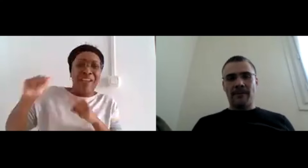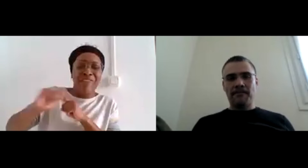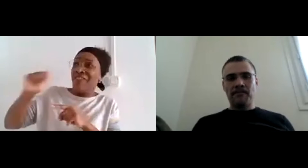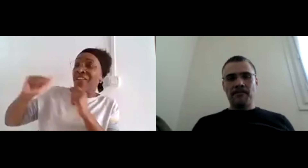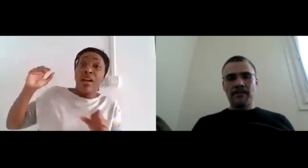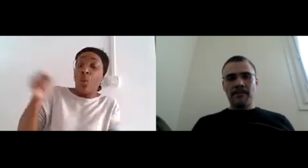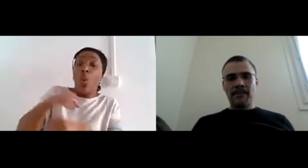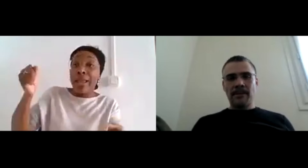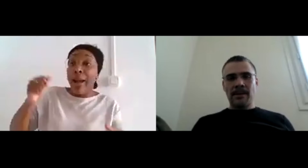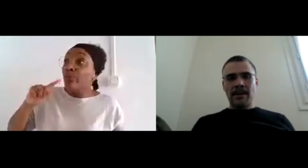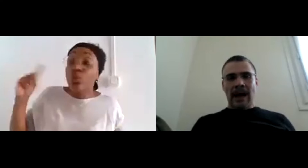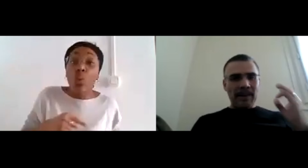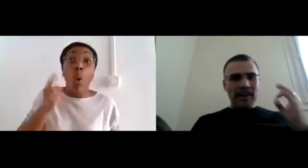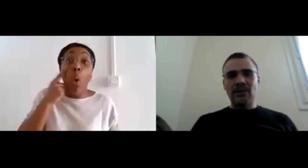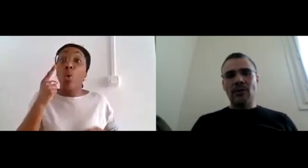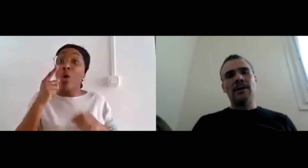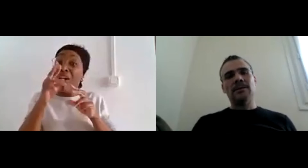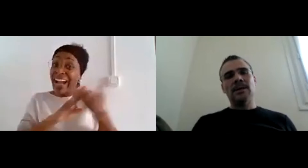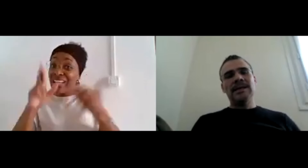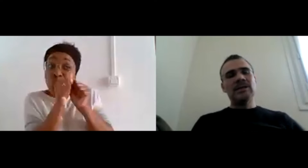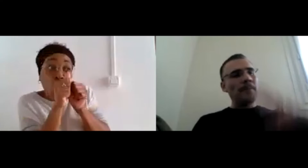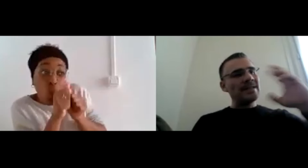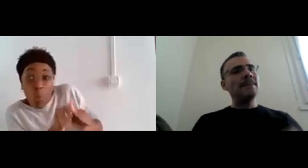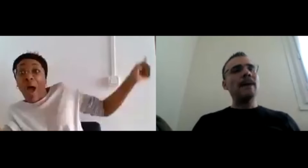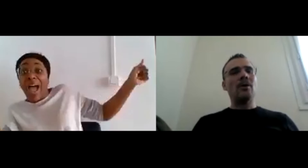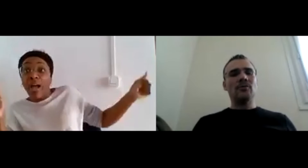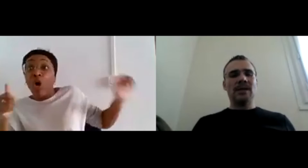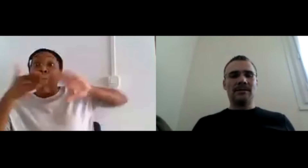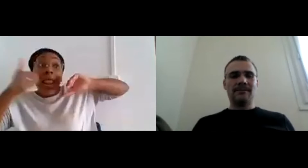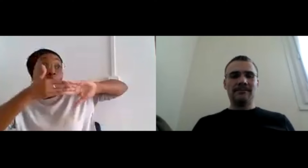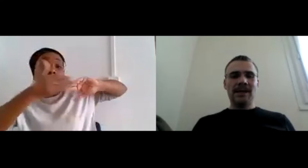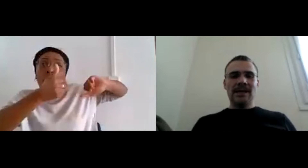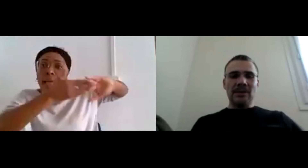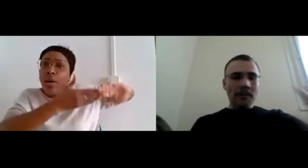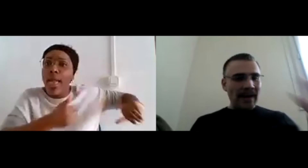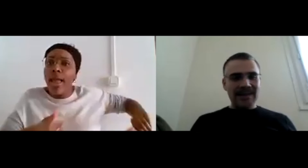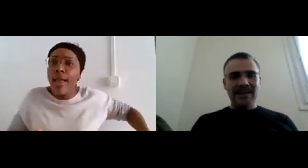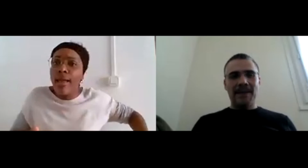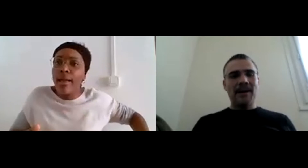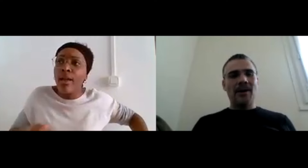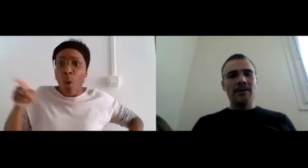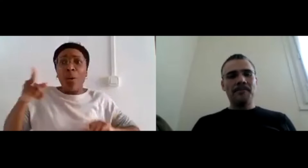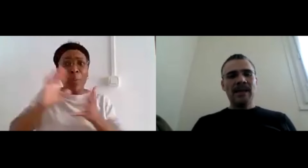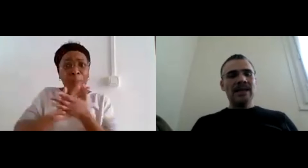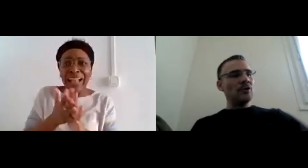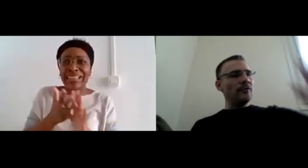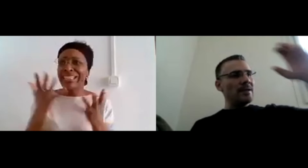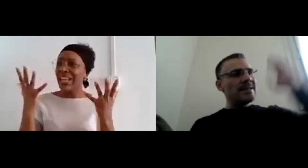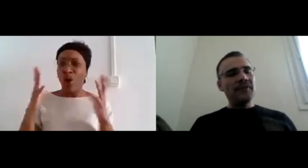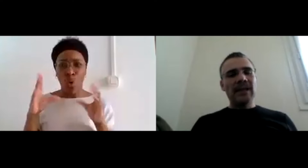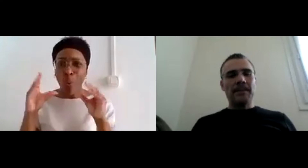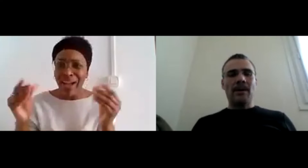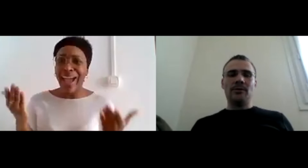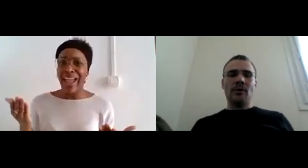Sauveur. À partir de là, ils sont passés des paroles aux actes. Ils ont pratiqué la parole. Ils ont vu